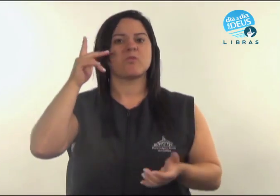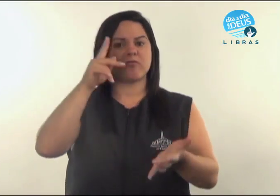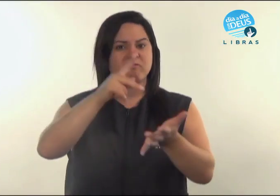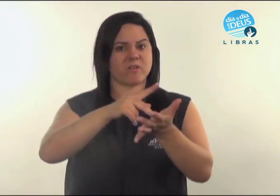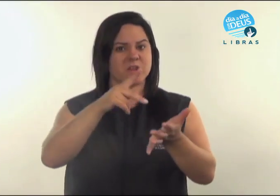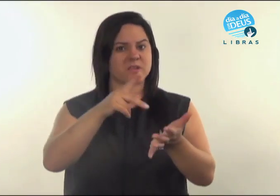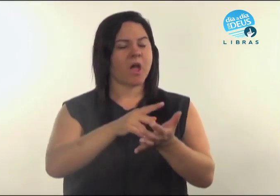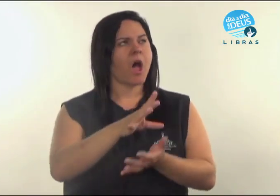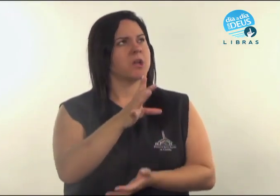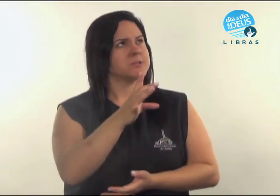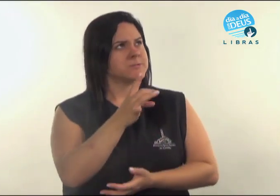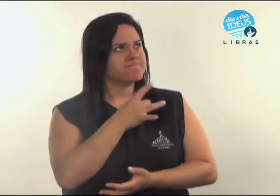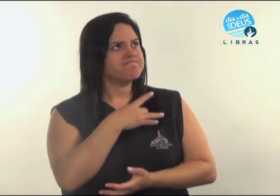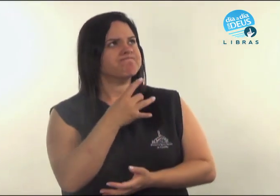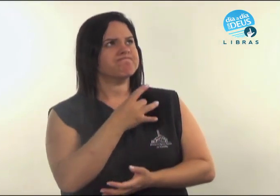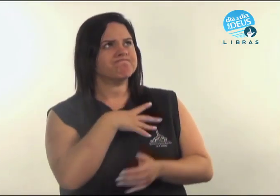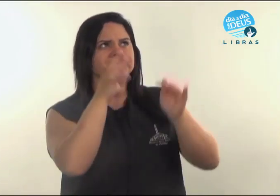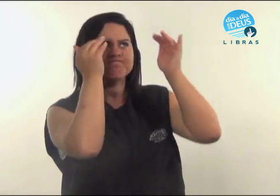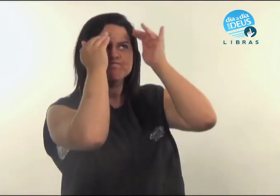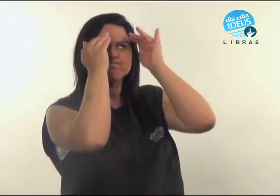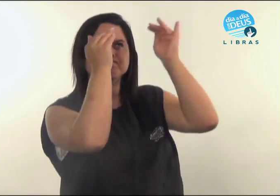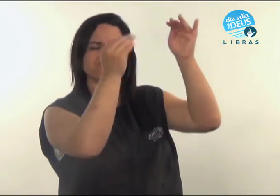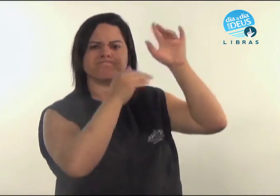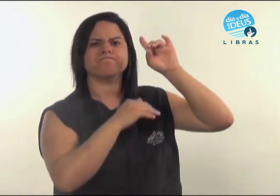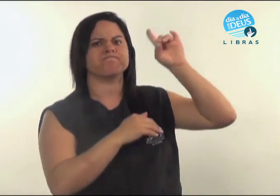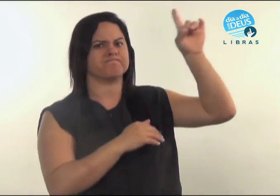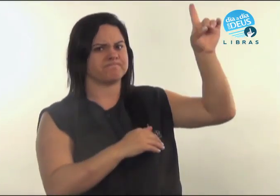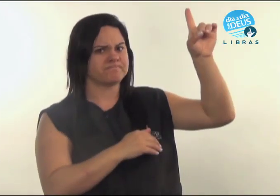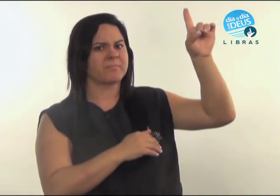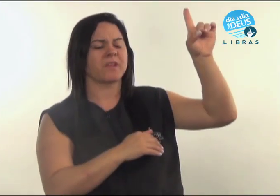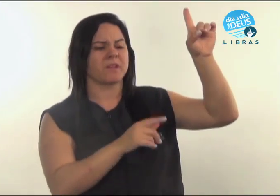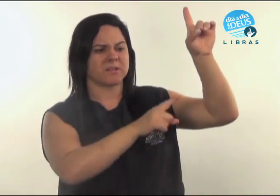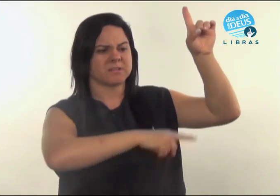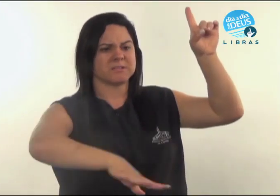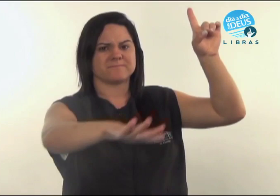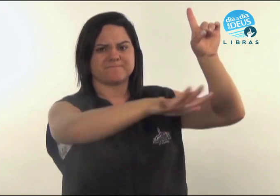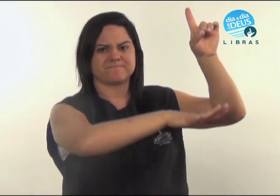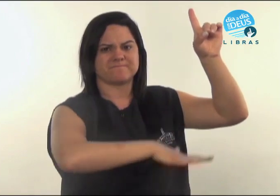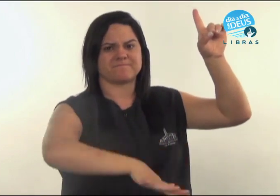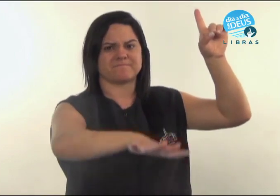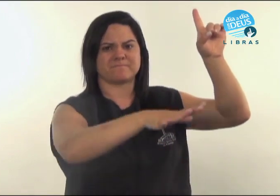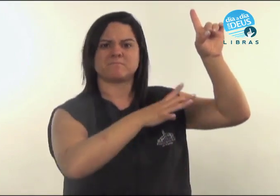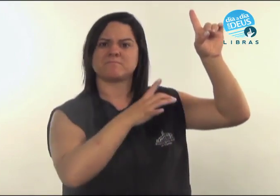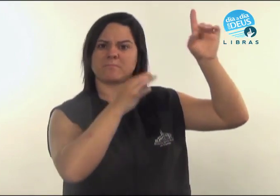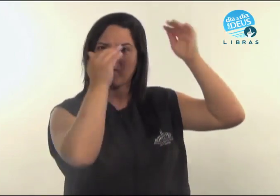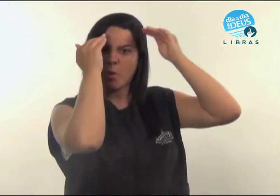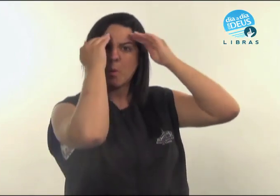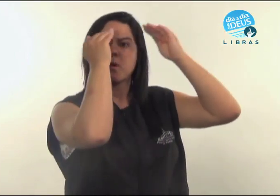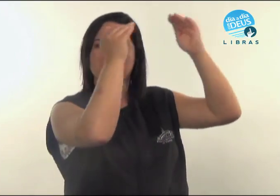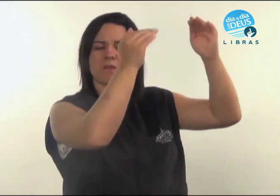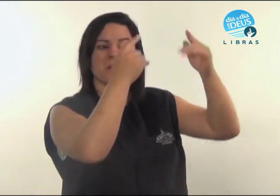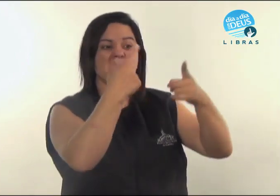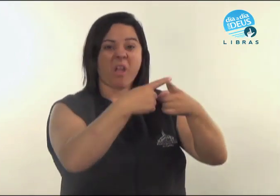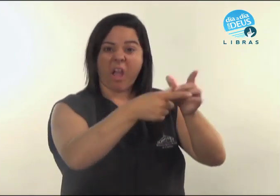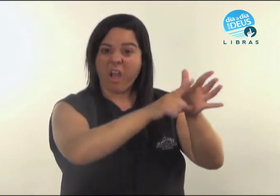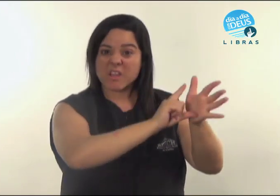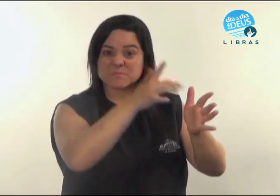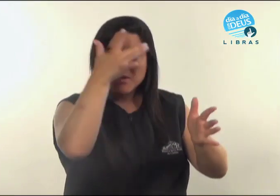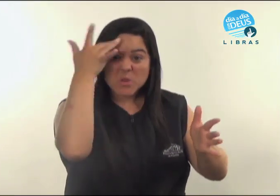provocou um profundo temor do Senhor no coração daquelas pessoas. Os que não